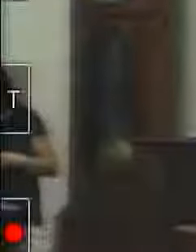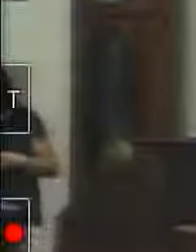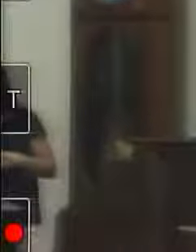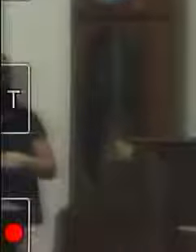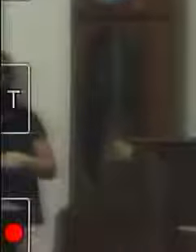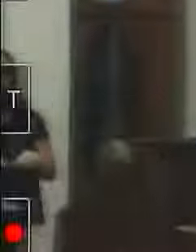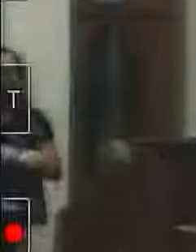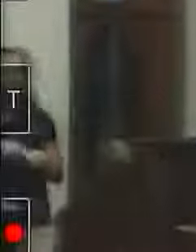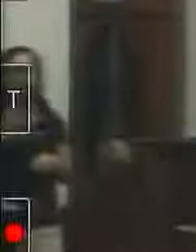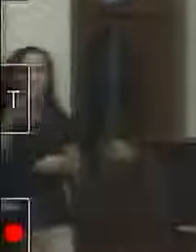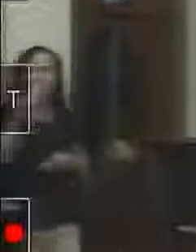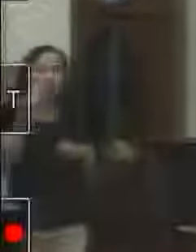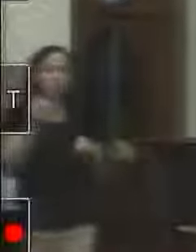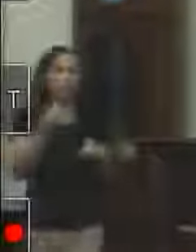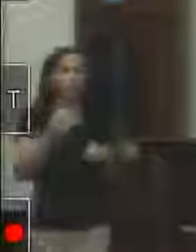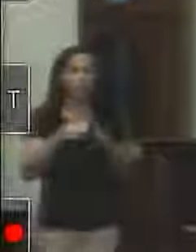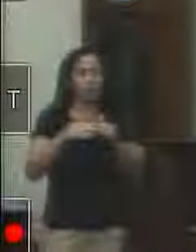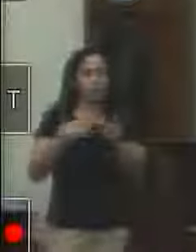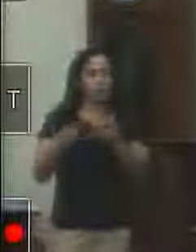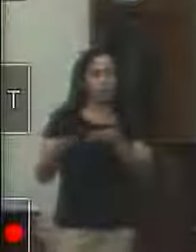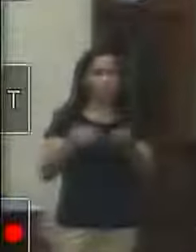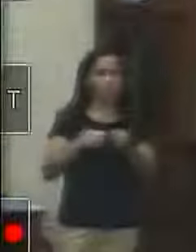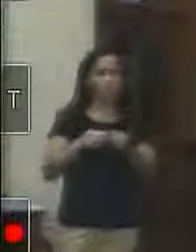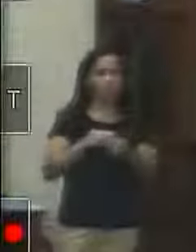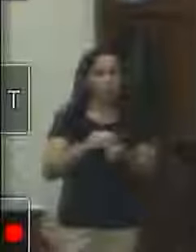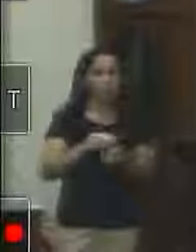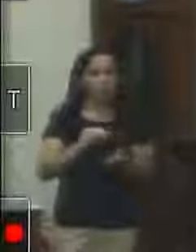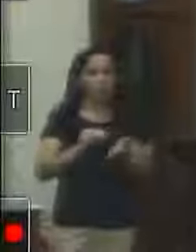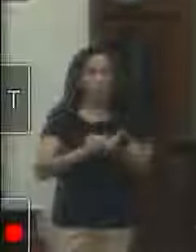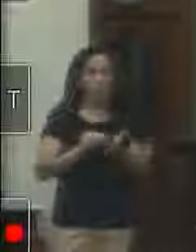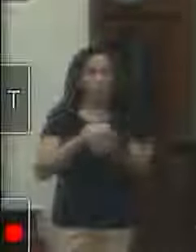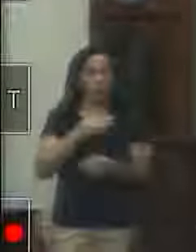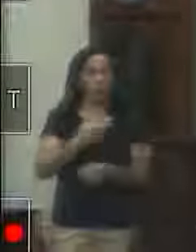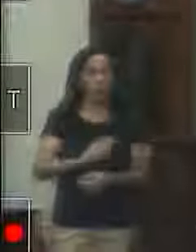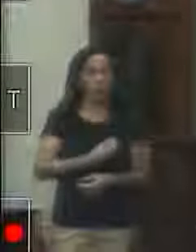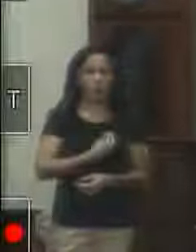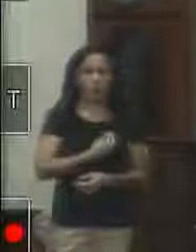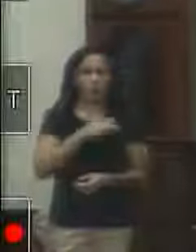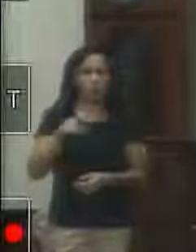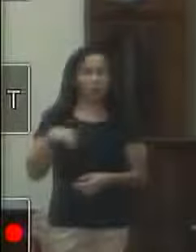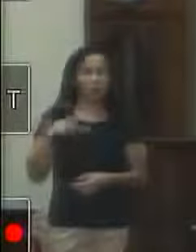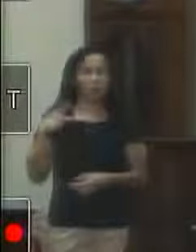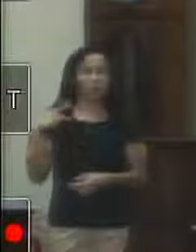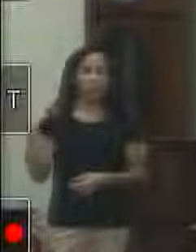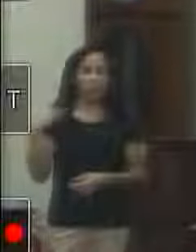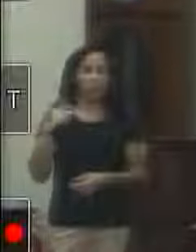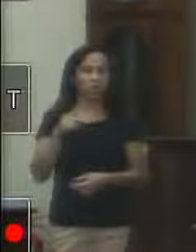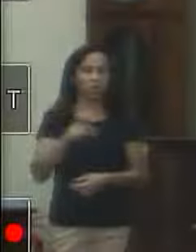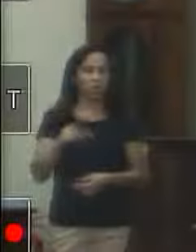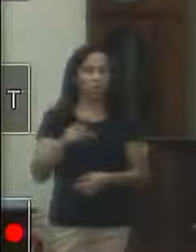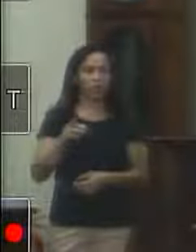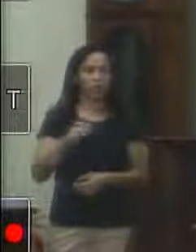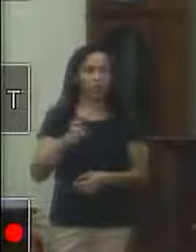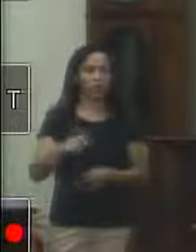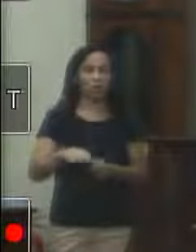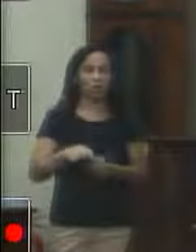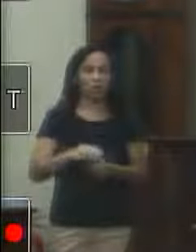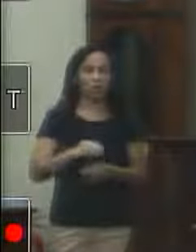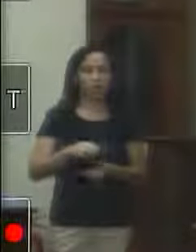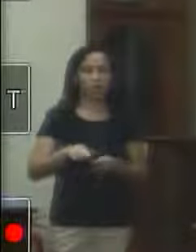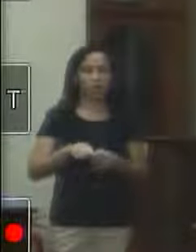aqui também. Na verdade, assim, justificando a ausência do vereador Rafael, que foi quem que queria dar boa